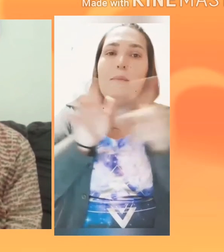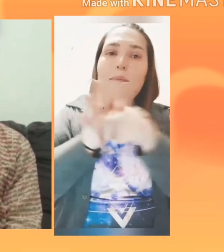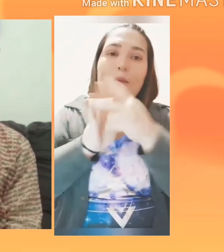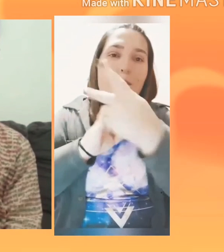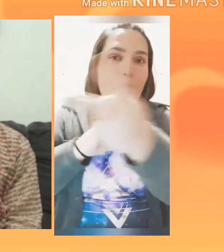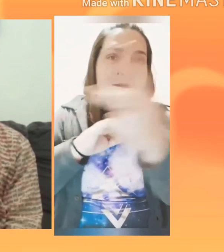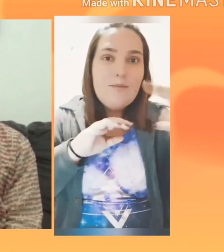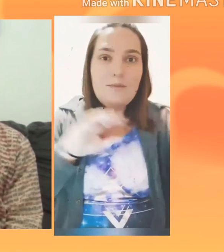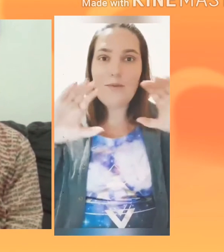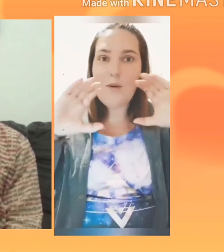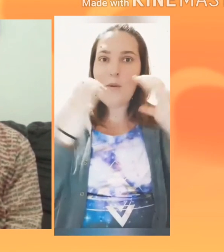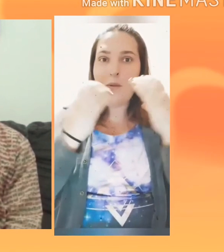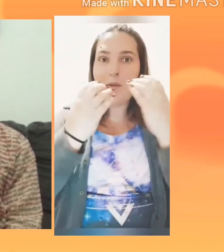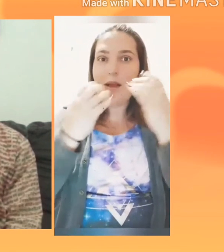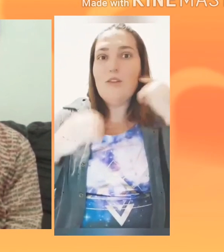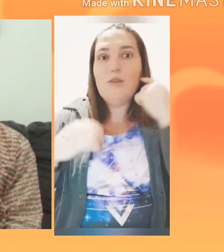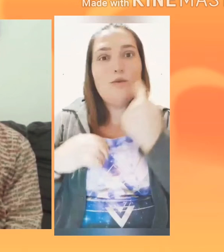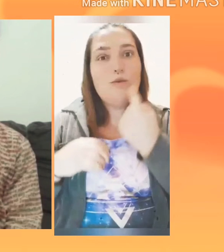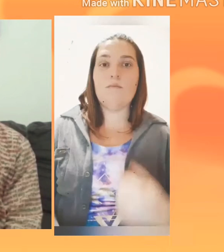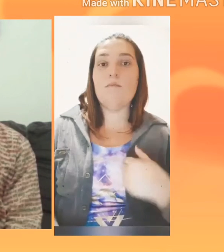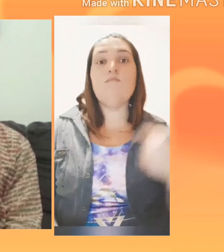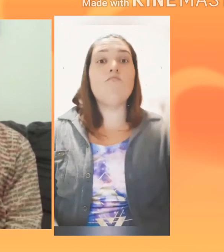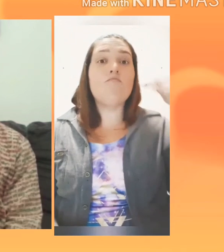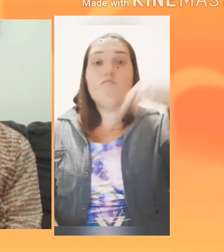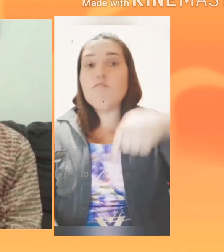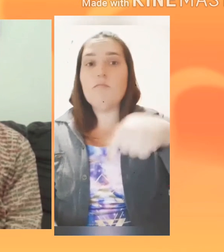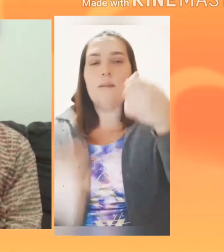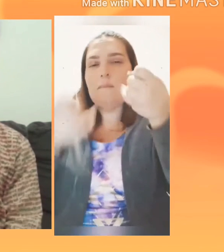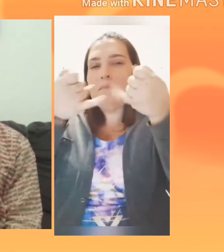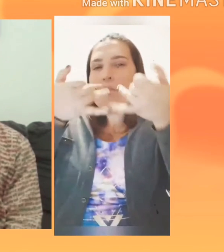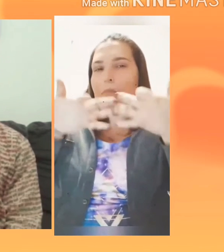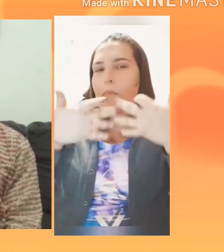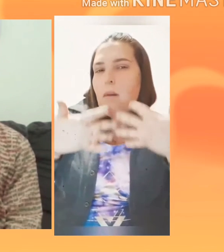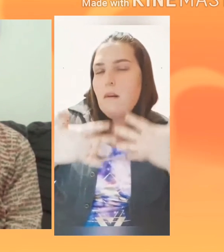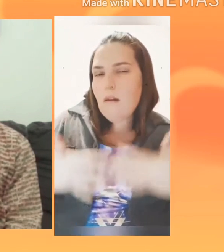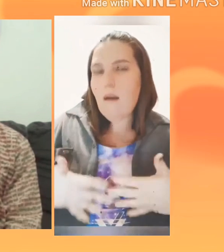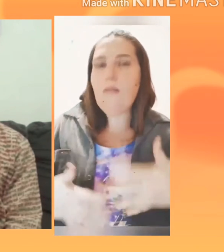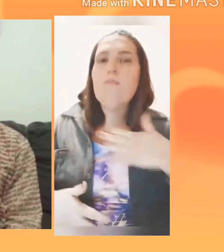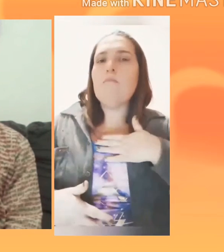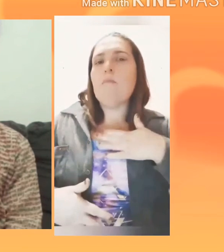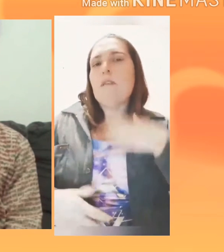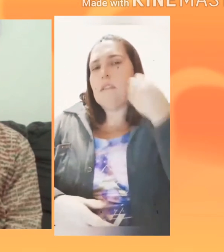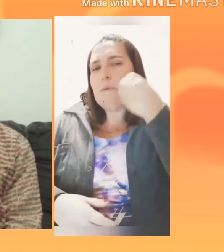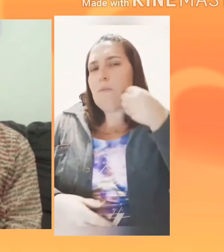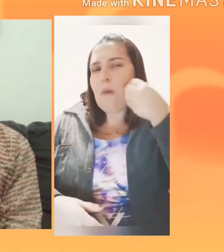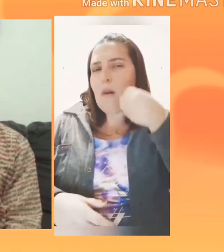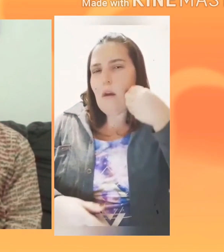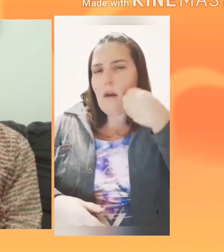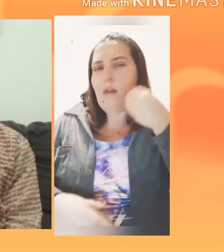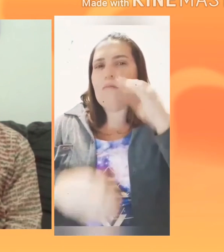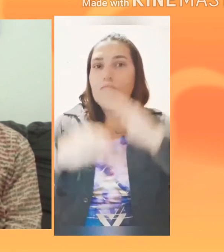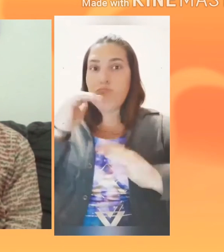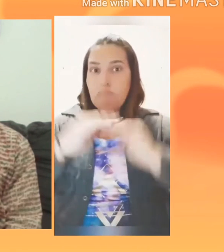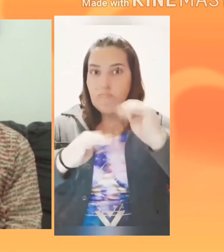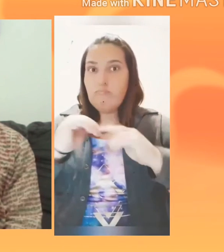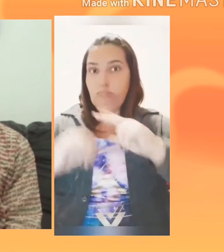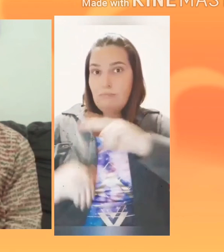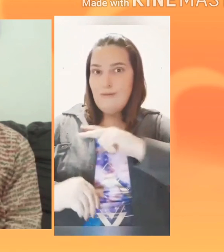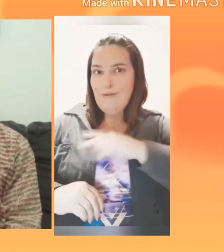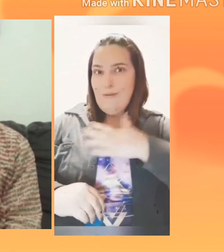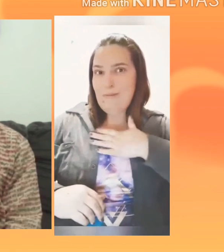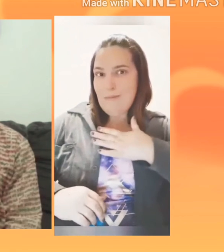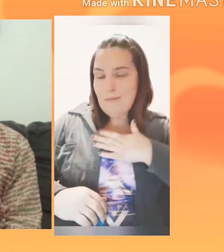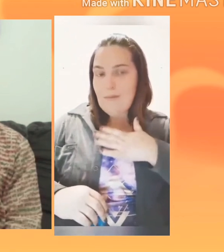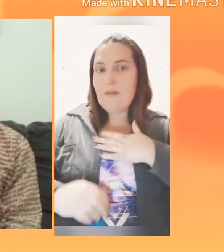um pouquinho sobre a minha experiência pessoal com o yoga e falar um pouco sobre o yoga, a meditação, que são duas coisas